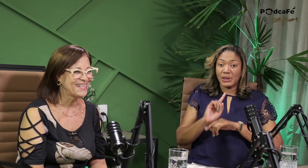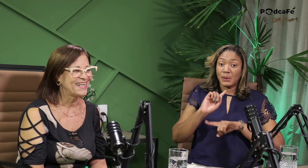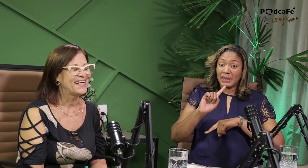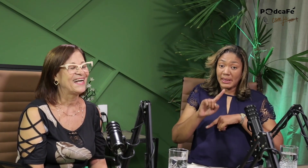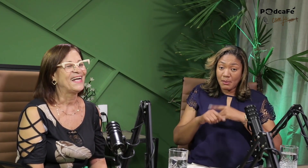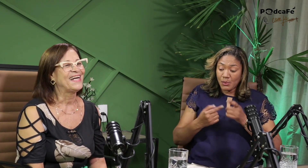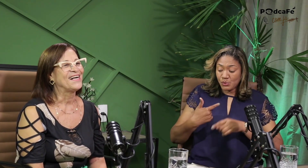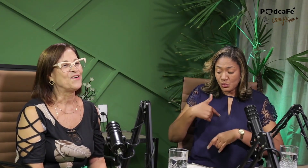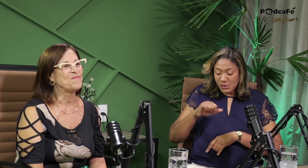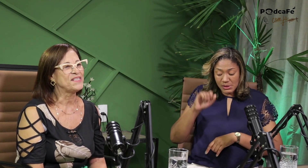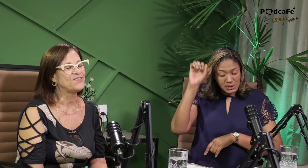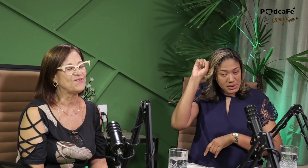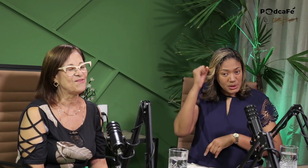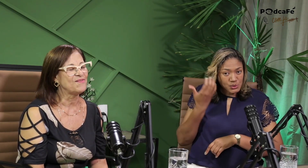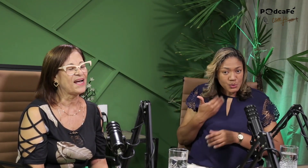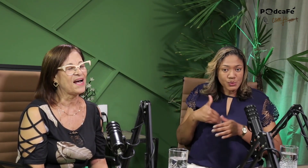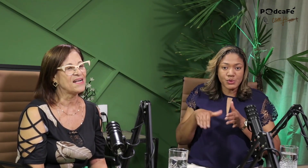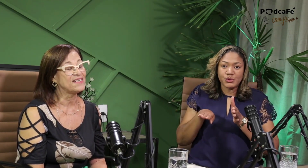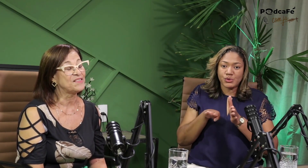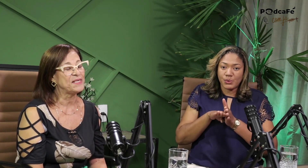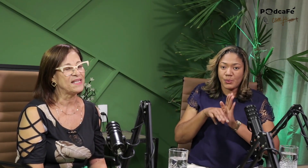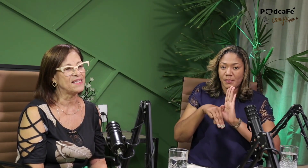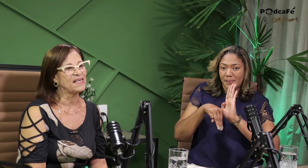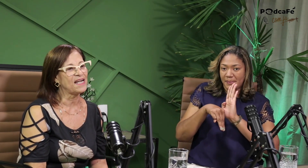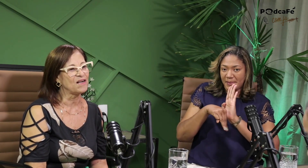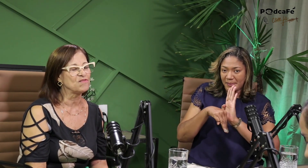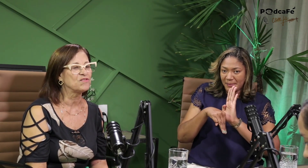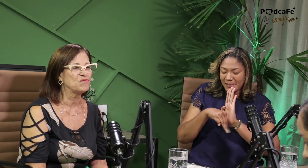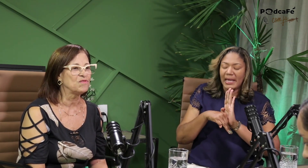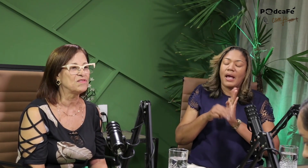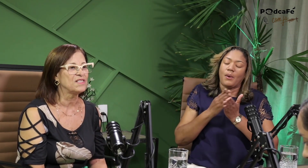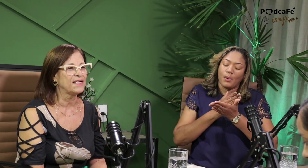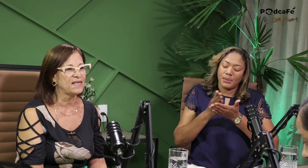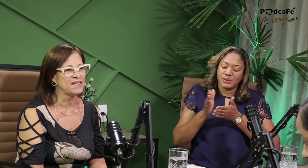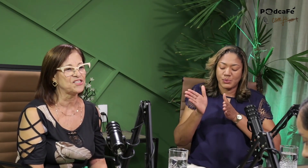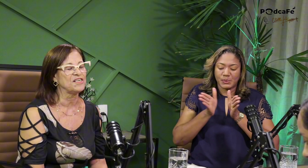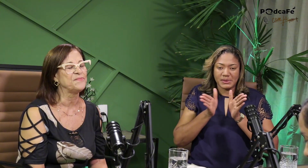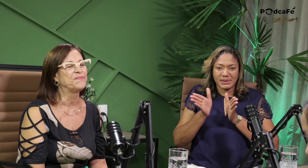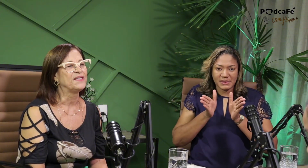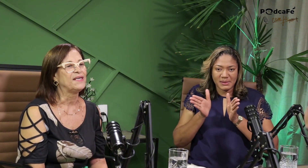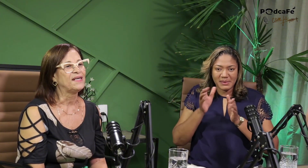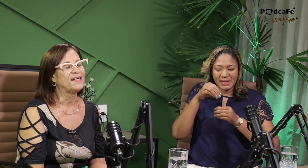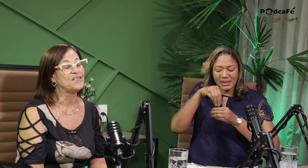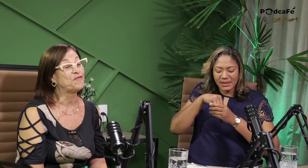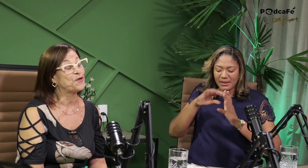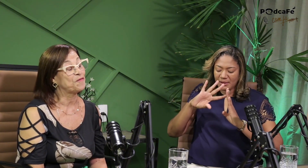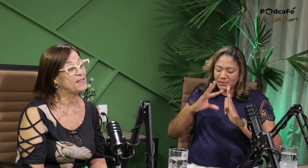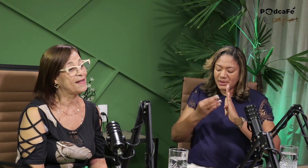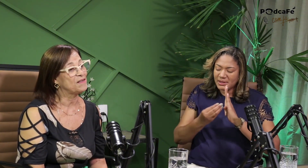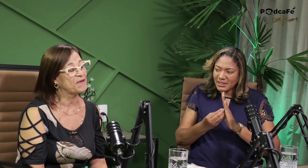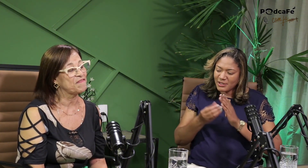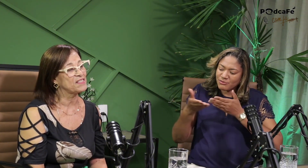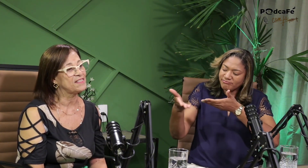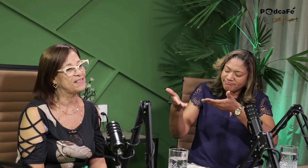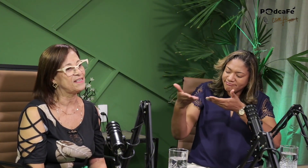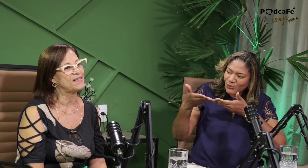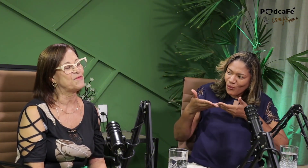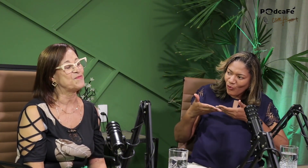né? Começou a sensibilidade lá com surdos na igreja, e aí eu fui convidada